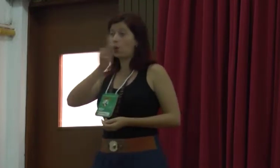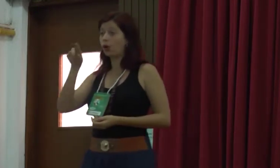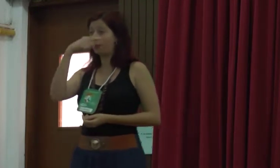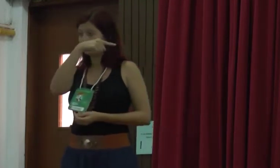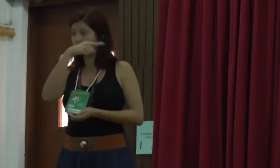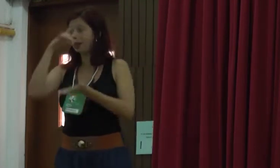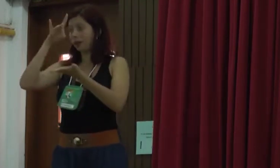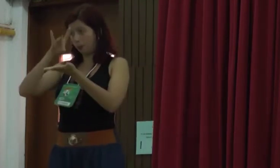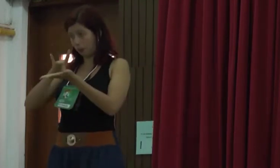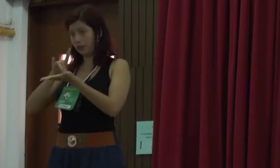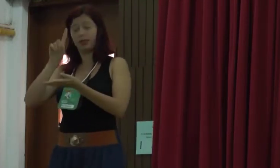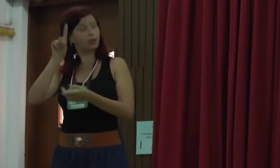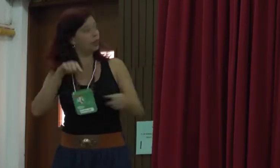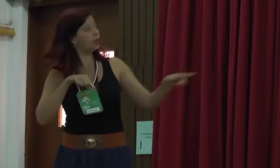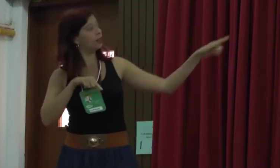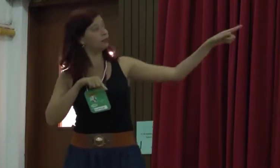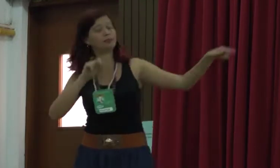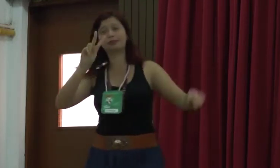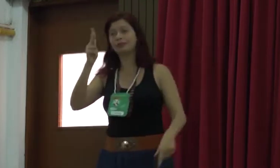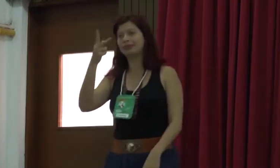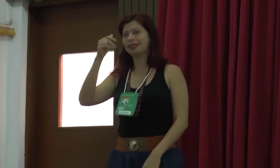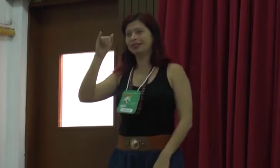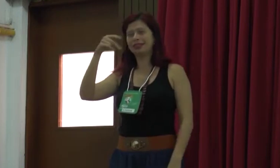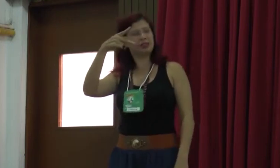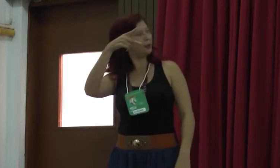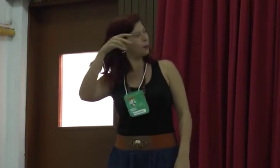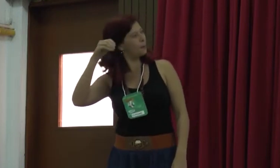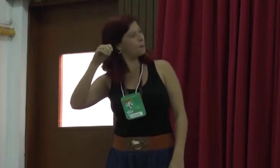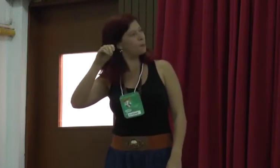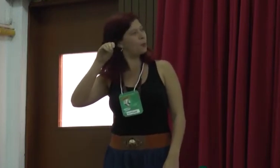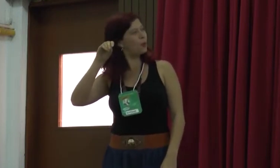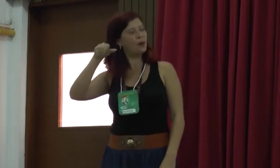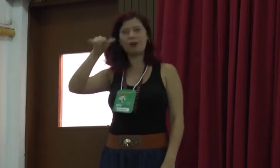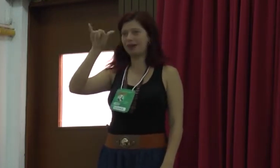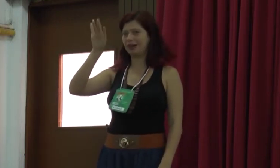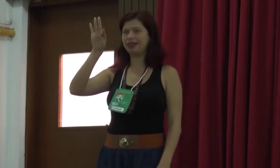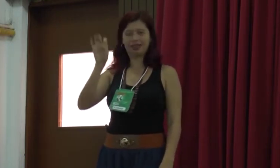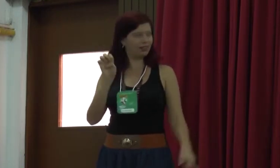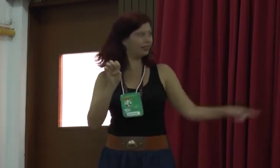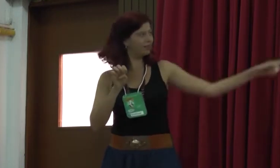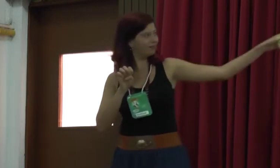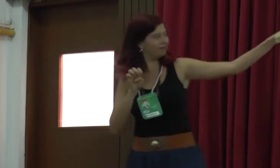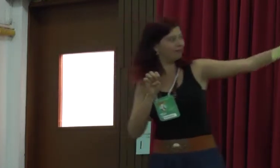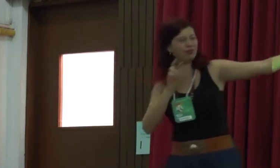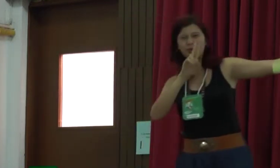O real nome de Allan Kardec é este, Hippolyte.